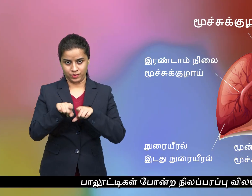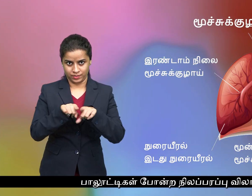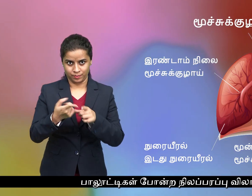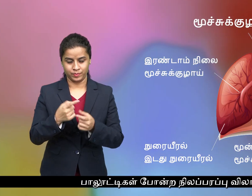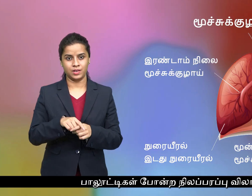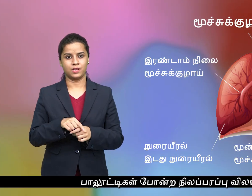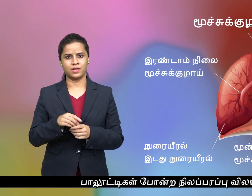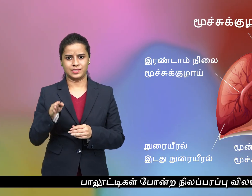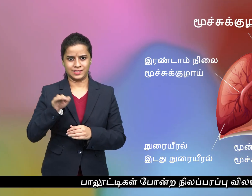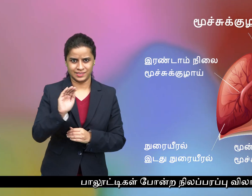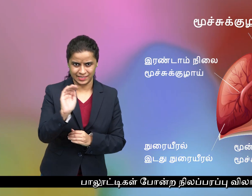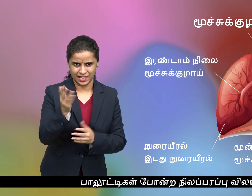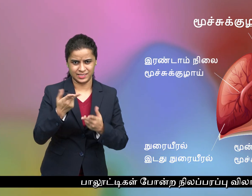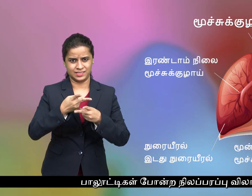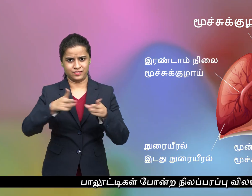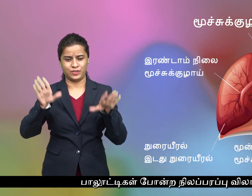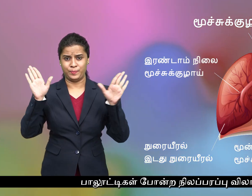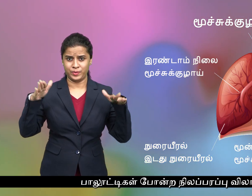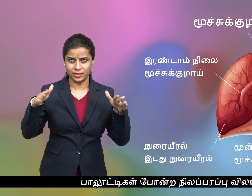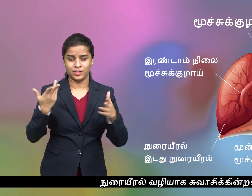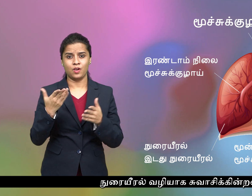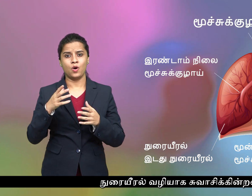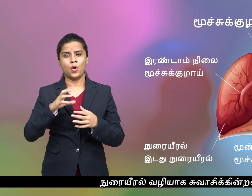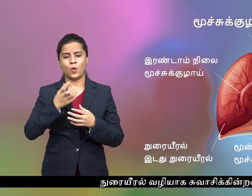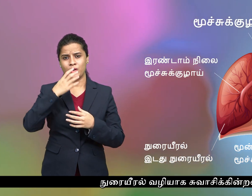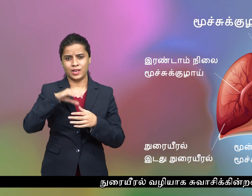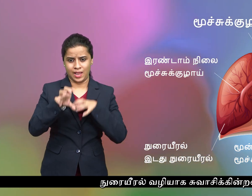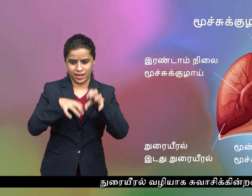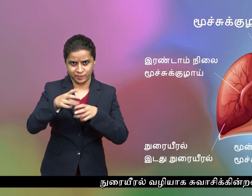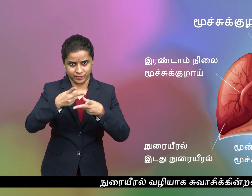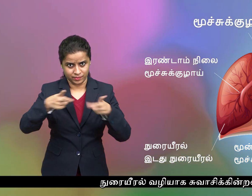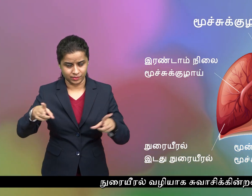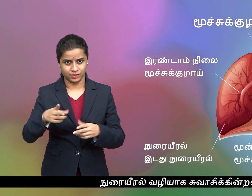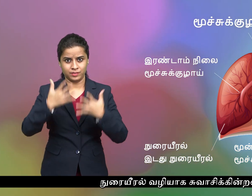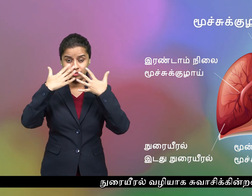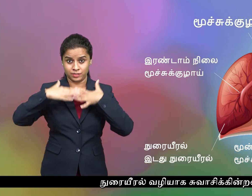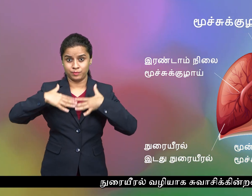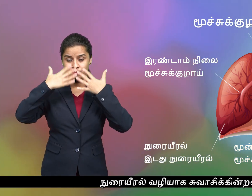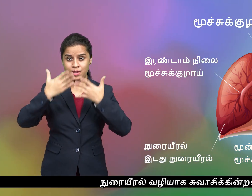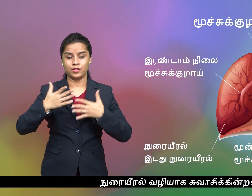பாலூட்டிகள் போன்ற நிலப்பரப்பு விலங்குகள் நுரையீரல் வழியாக சுவாசிக்கின்றன.